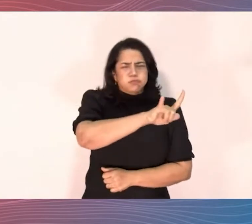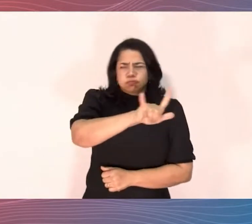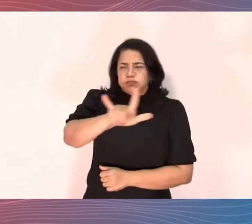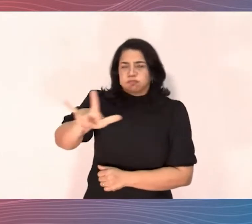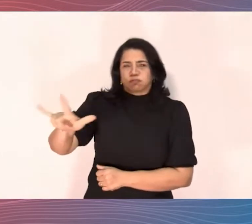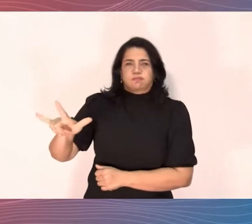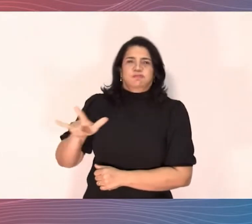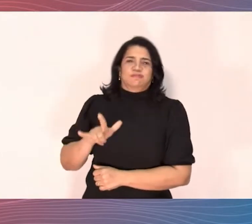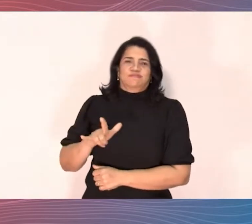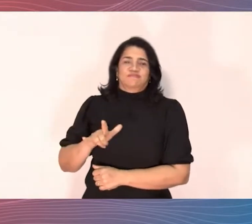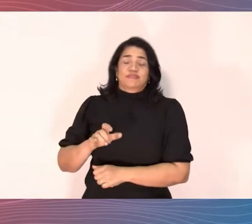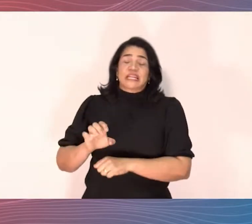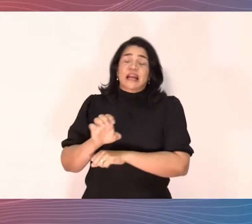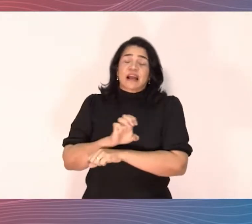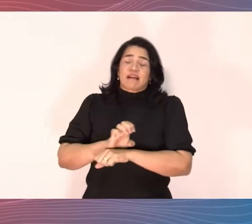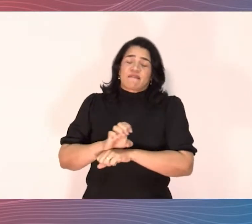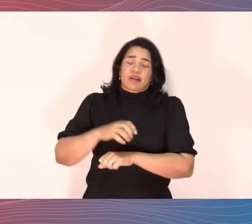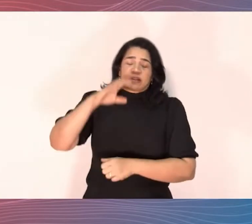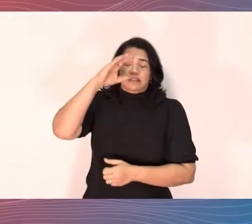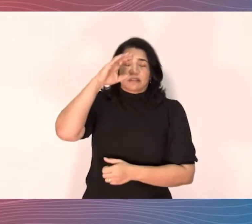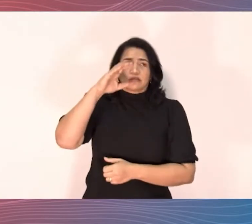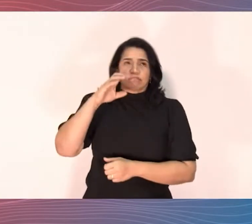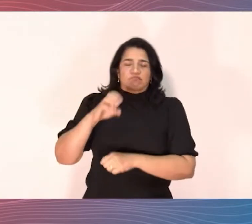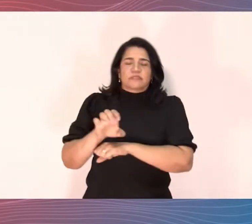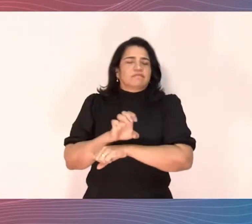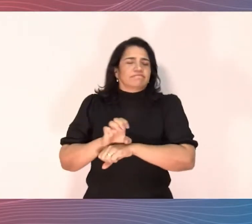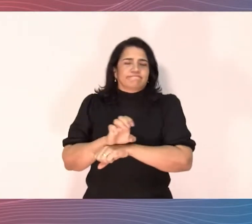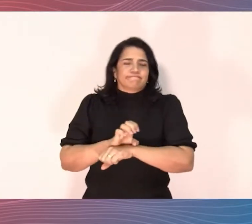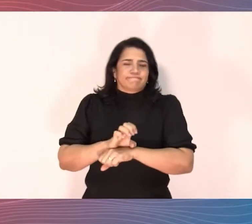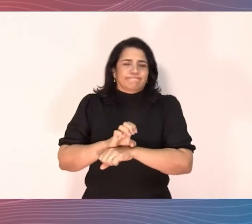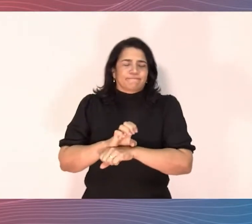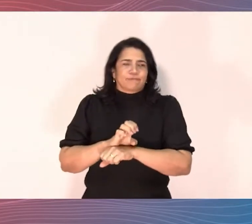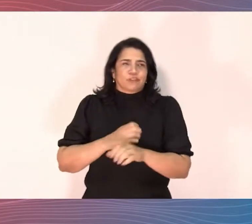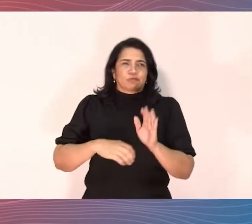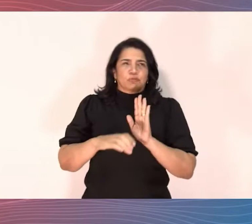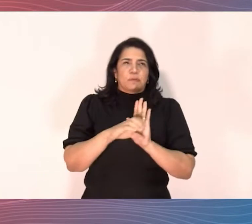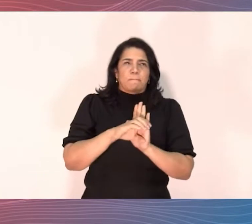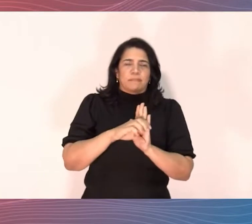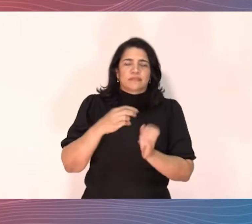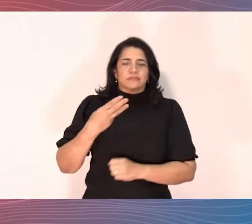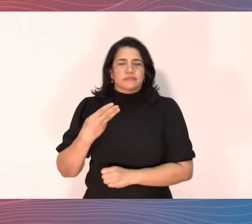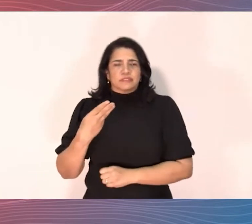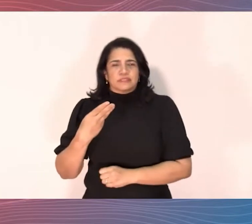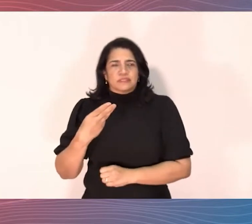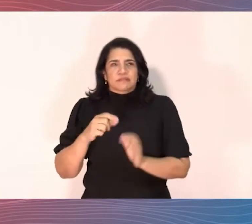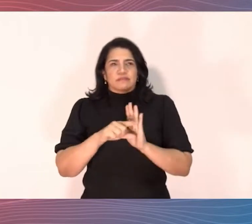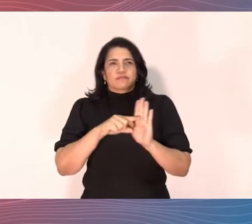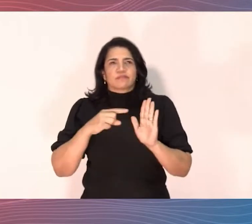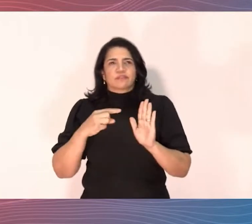Efésios capítulo 3, dá uma olhada. Efésios capítulo 3, versículo 16.